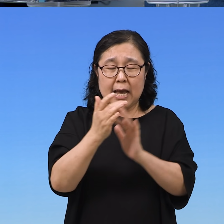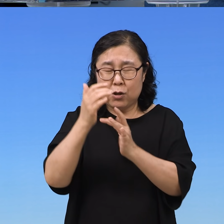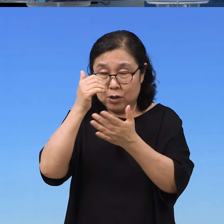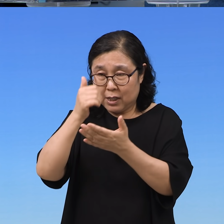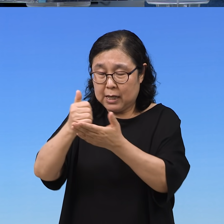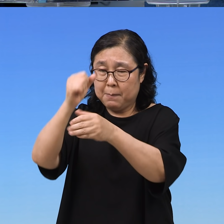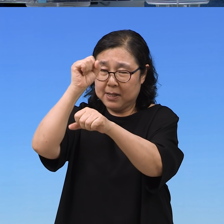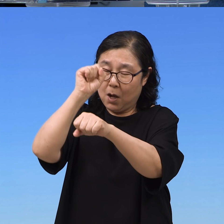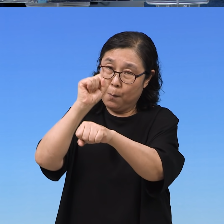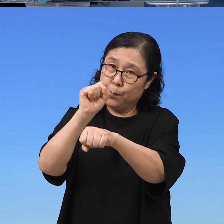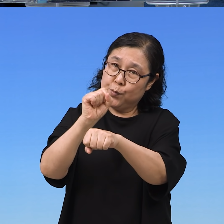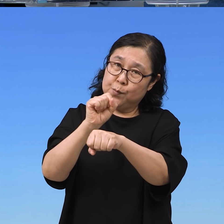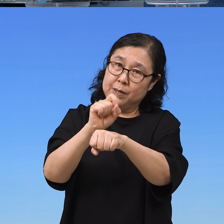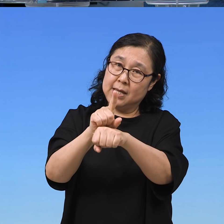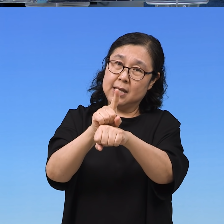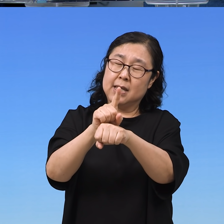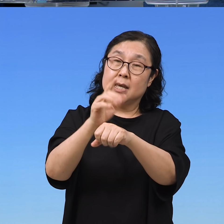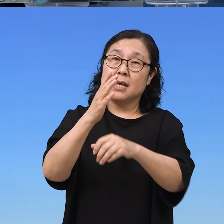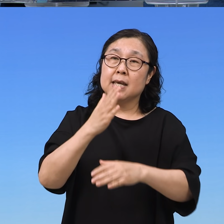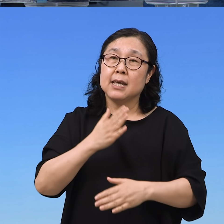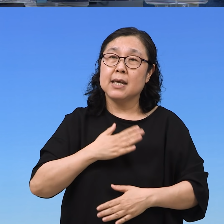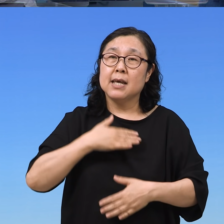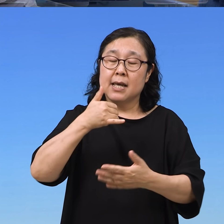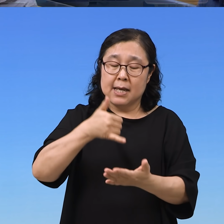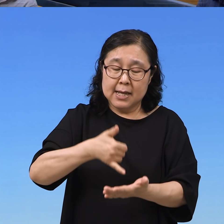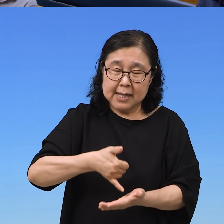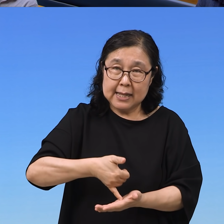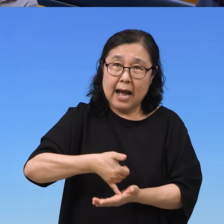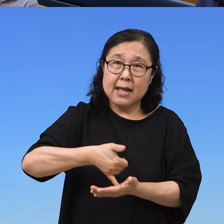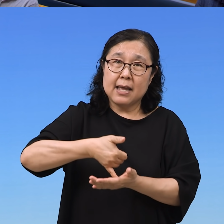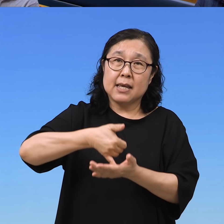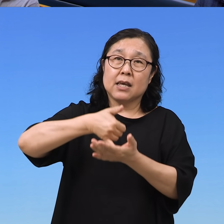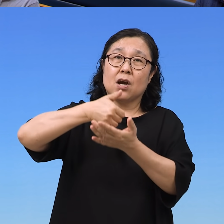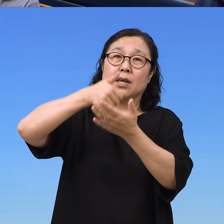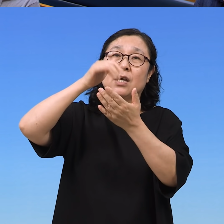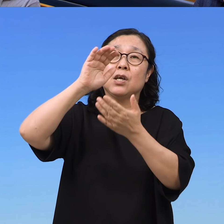예수님의 성품이 나의 인격이 되고,